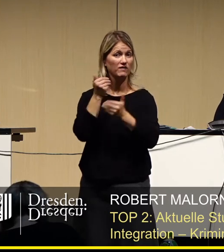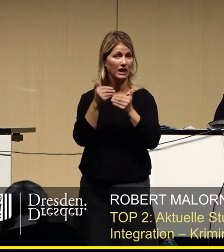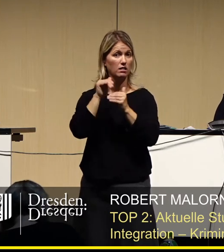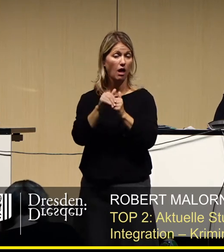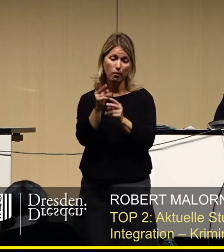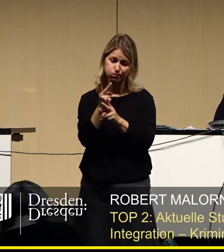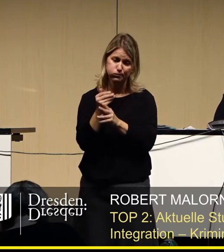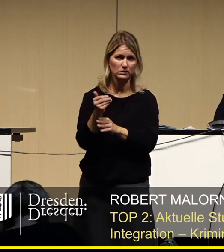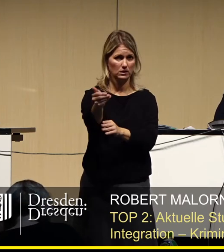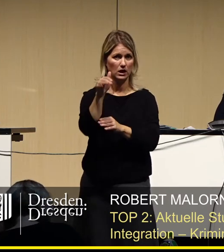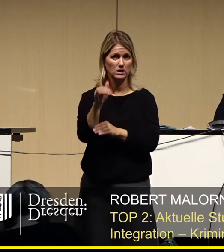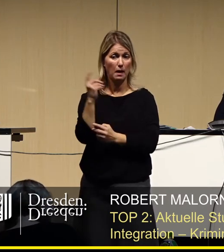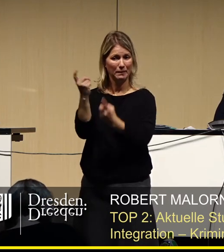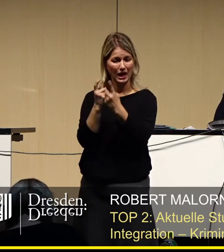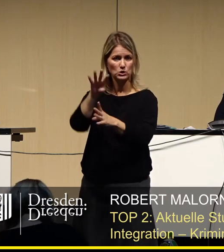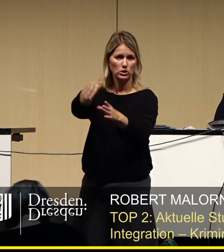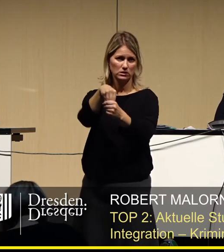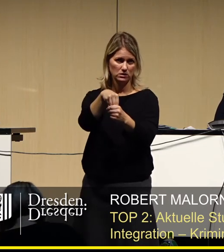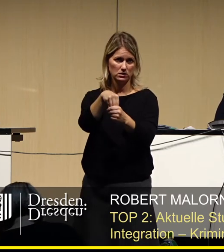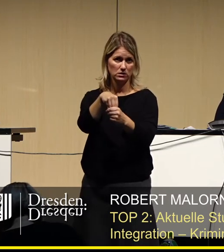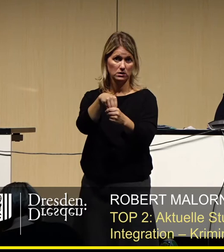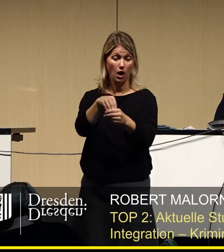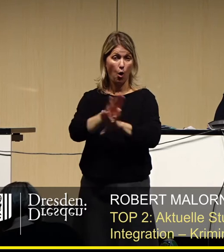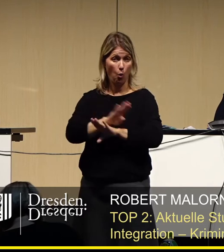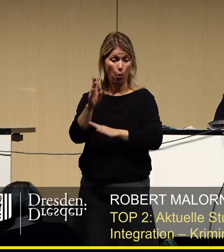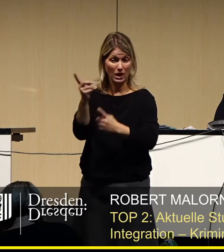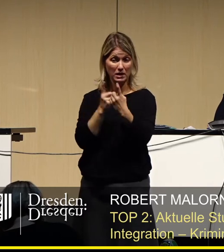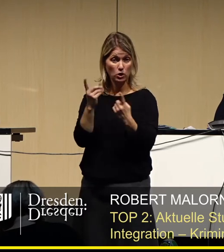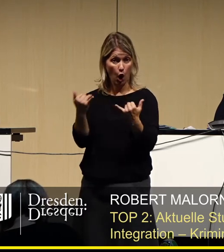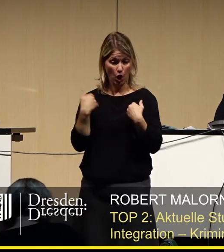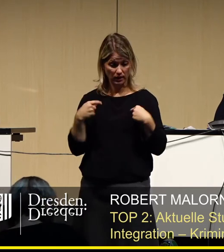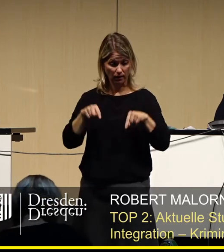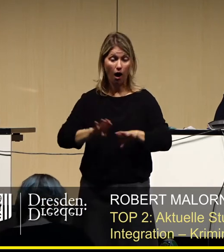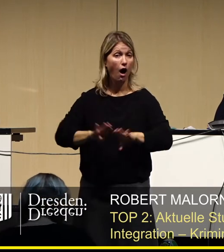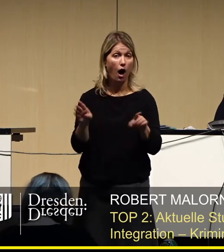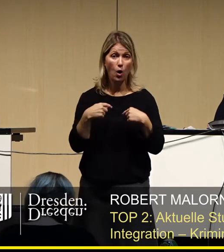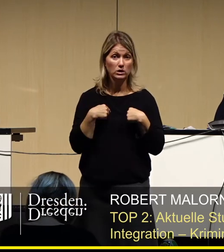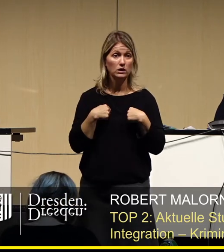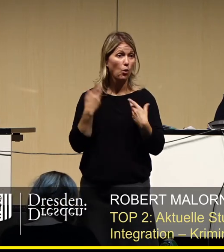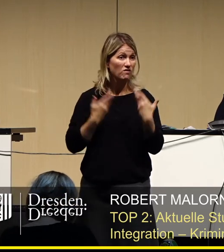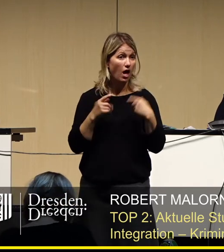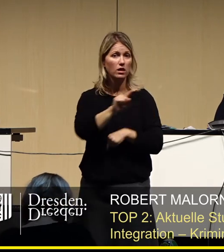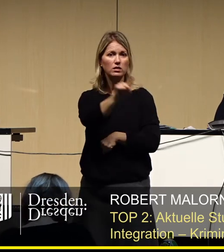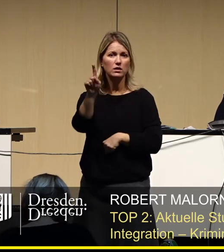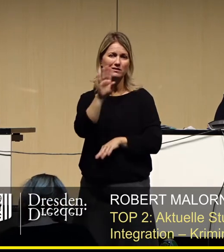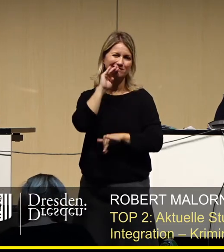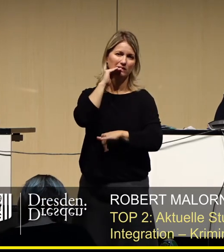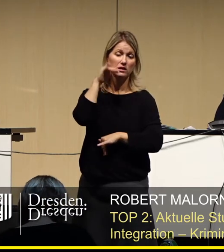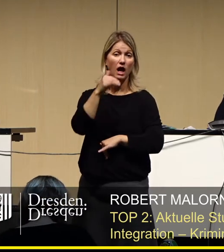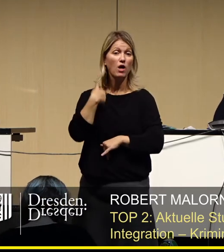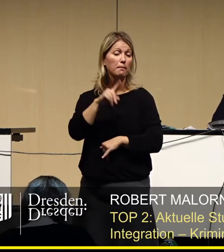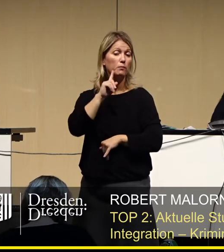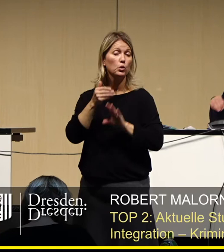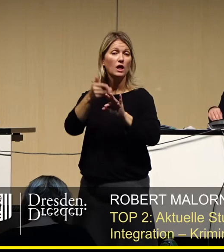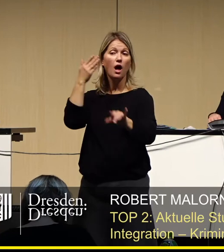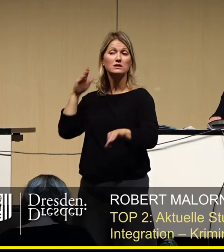tun. Die Migration gehört dazu. Ohne Migration würde ich heute auch nicht hier stehen, würde vielleicht den einen oder anderen freuen. Meine Mutter flüchtete